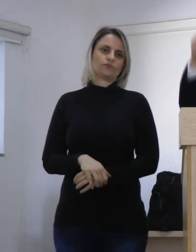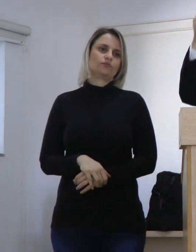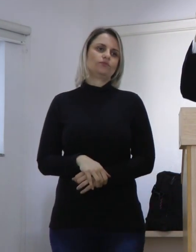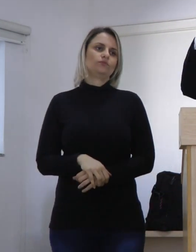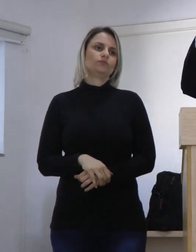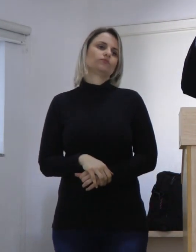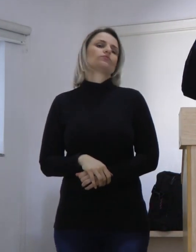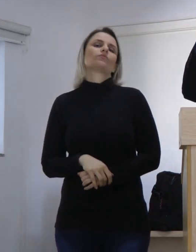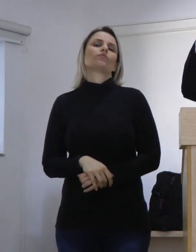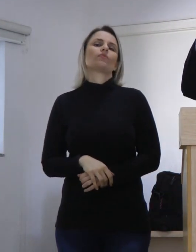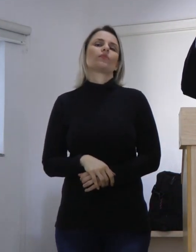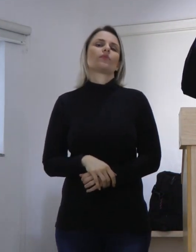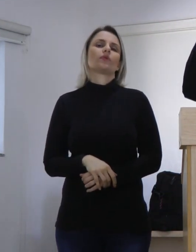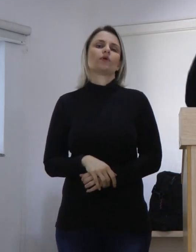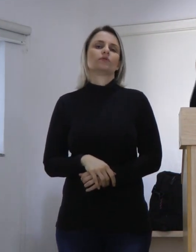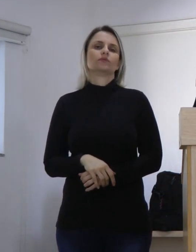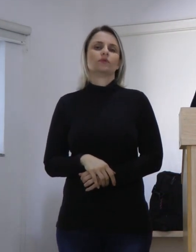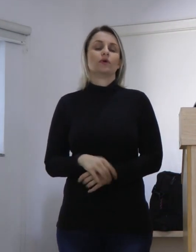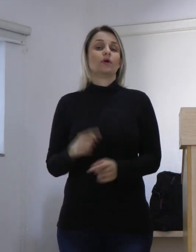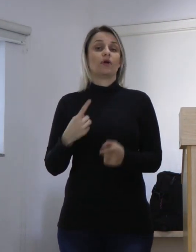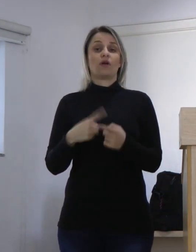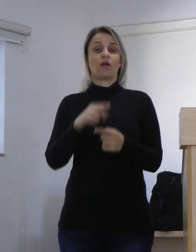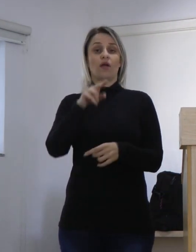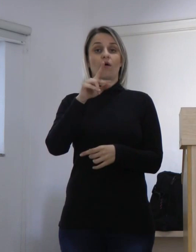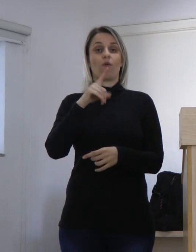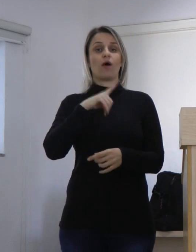A gente fica literalmente dopado.